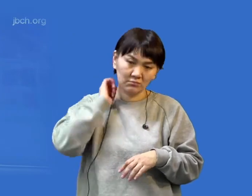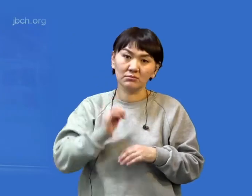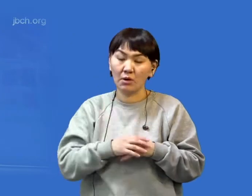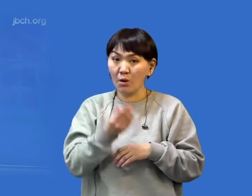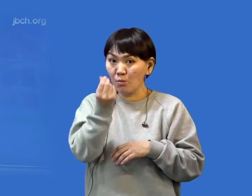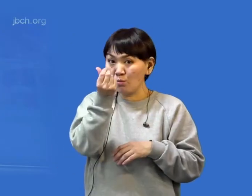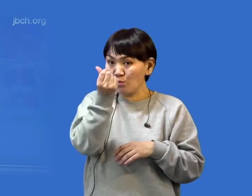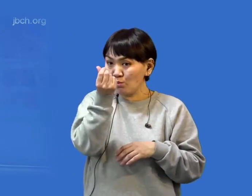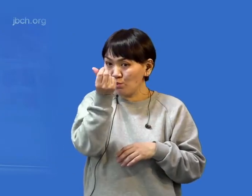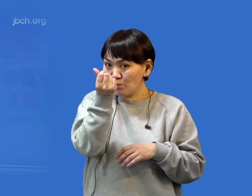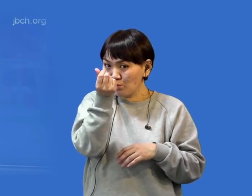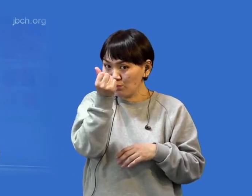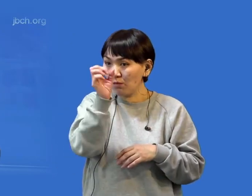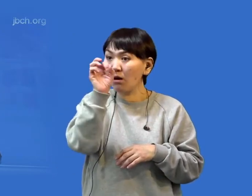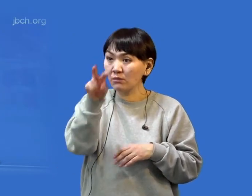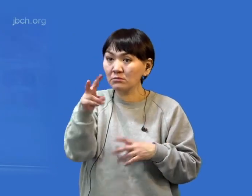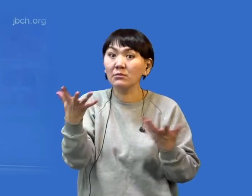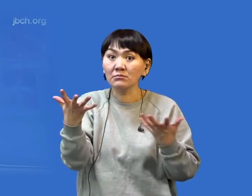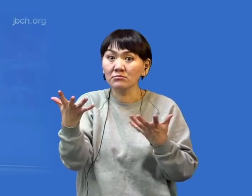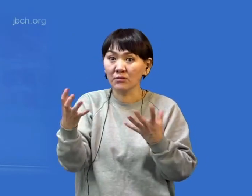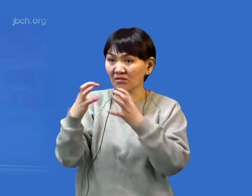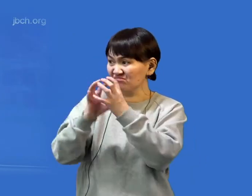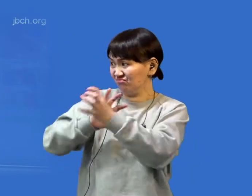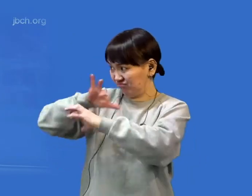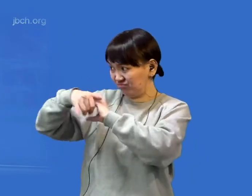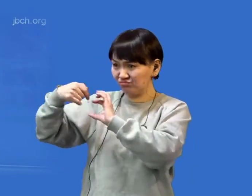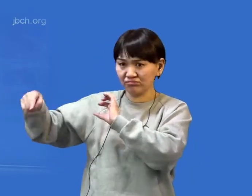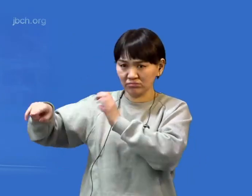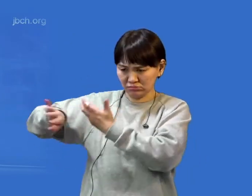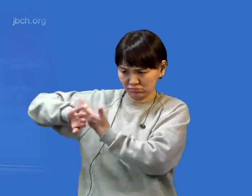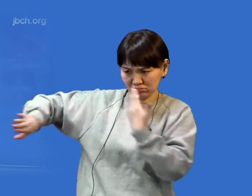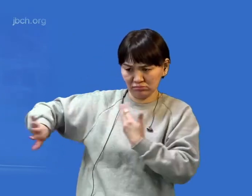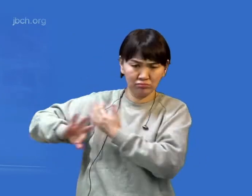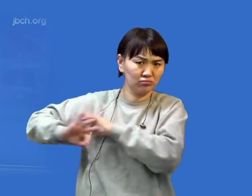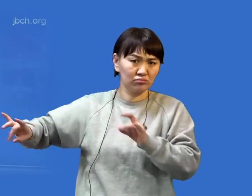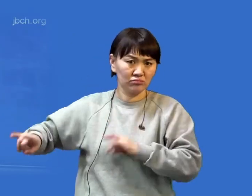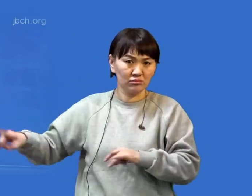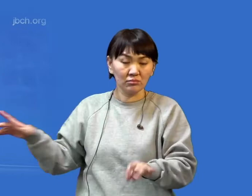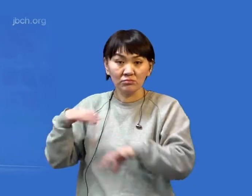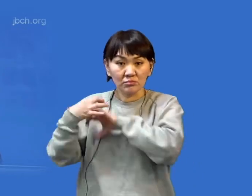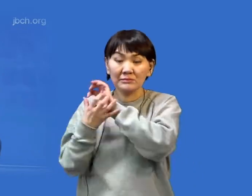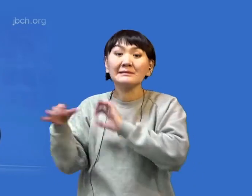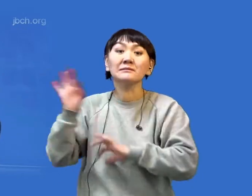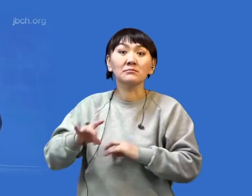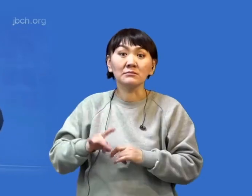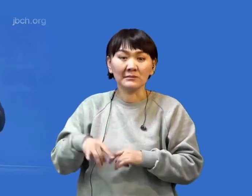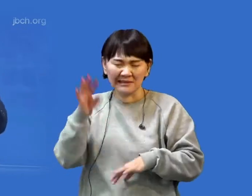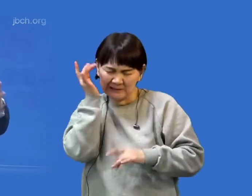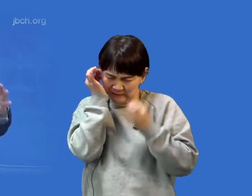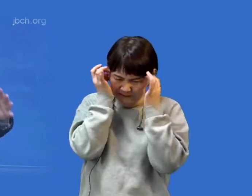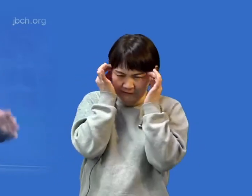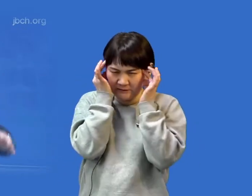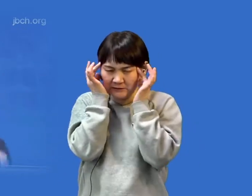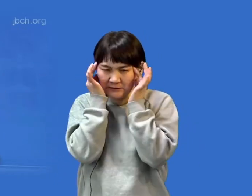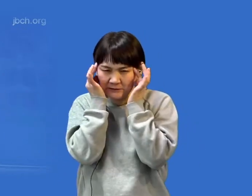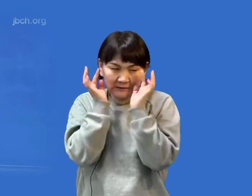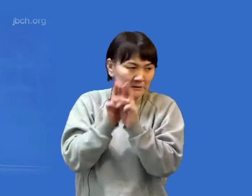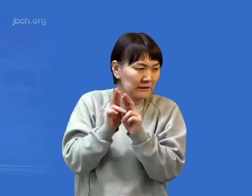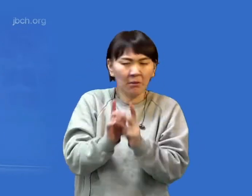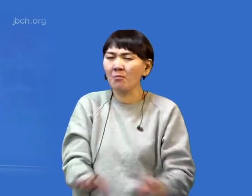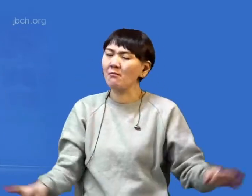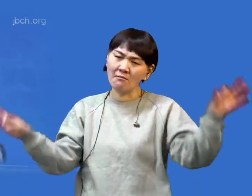Мөнгө олно гэдэг чинь ертөнцийн хүмүүсийг бид нэр өөр шүү дээ. Яг л энэ ертөнцийн хүмүүс бол ямар ч арга барил тийм ээ ялгас